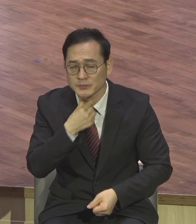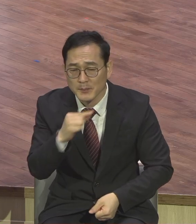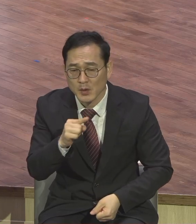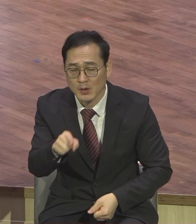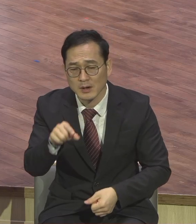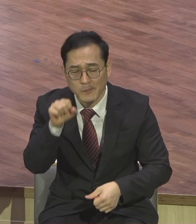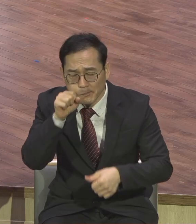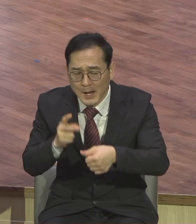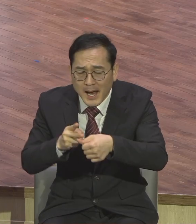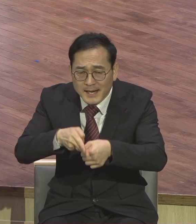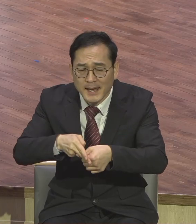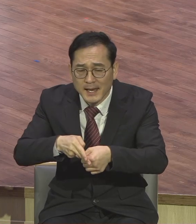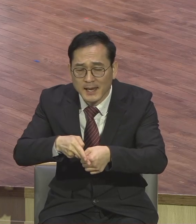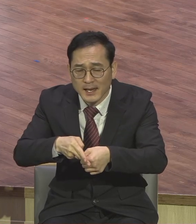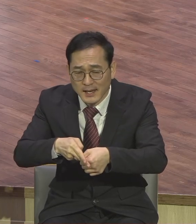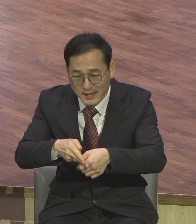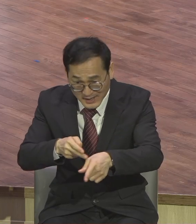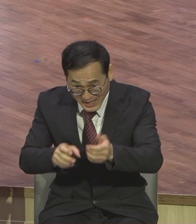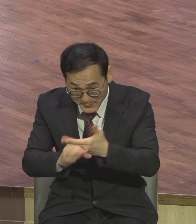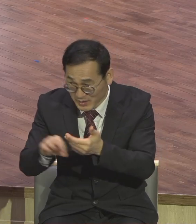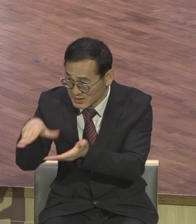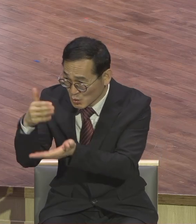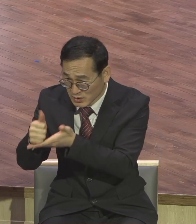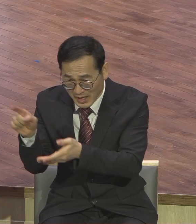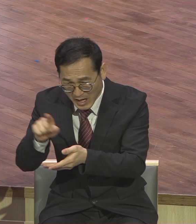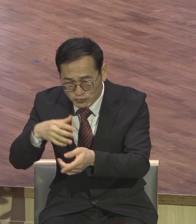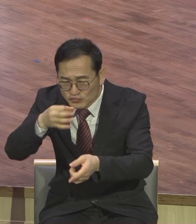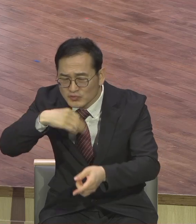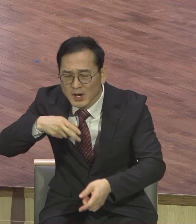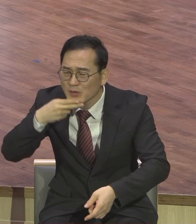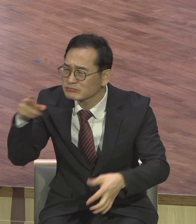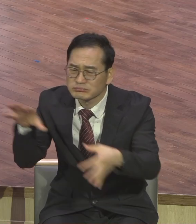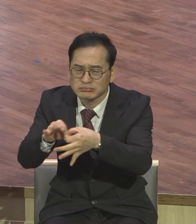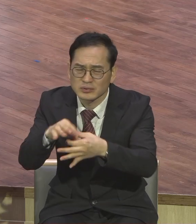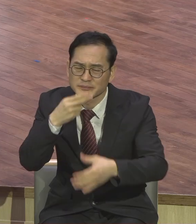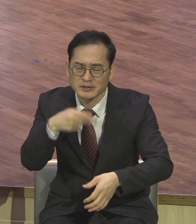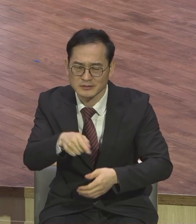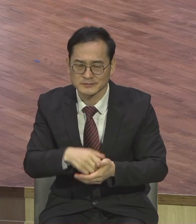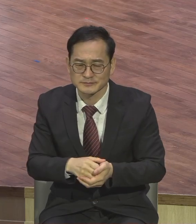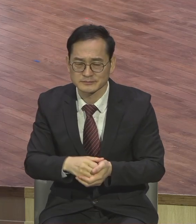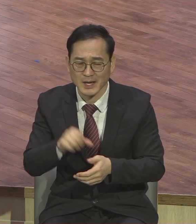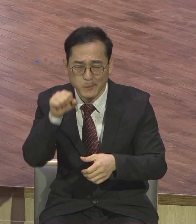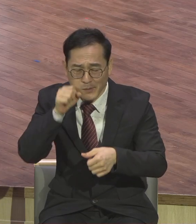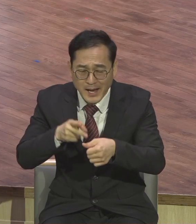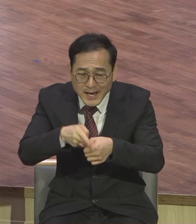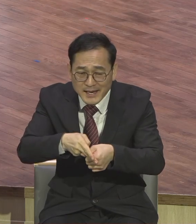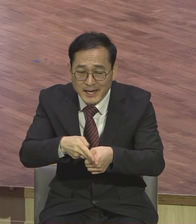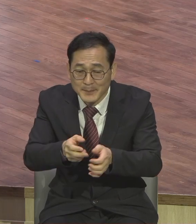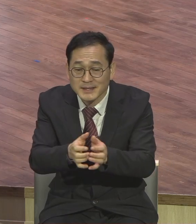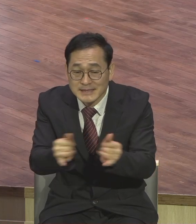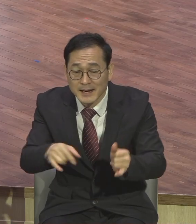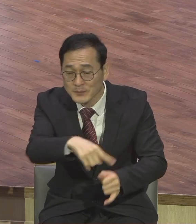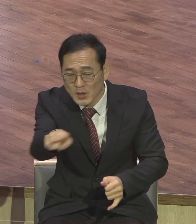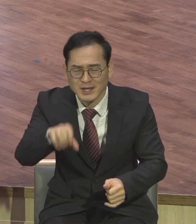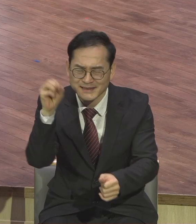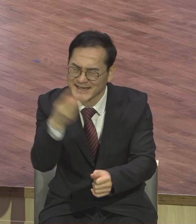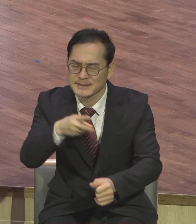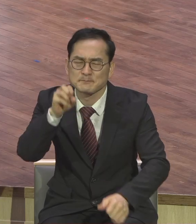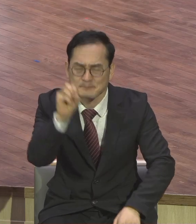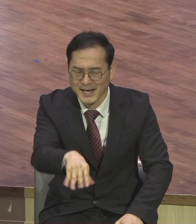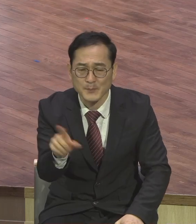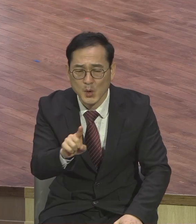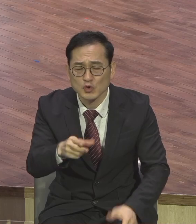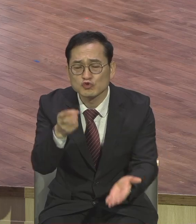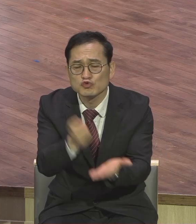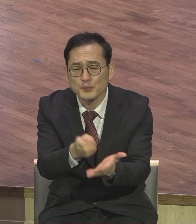너희가 만일 할례를 받으면 그리스도께서 너희에게 아무 유익이 없으리라. 내가 할례를 받는 각 사람에게 다시 증언하노니